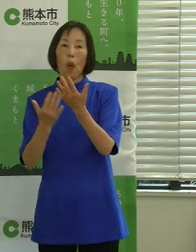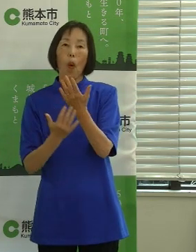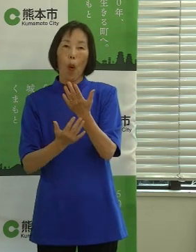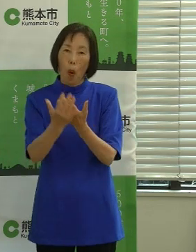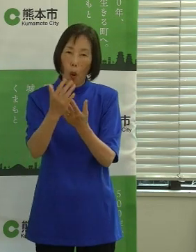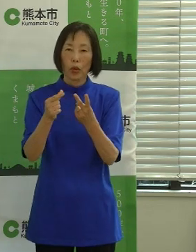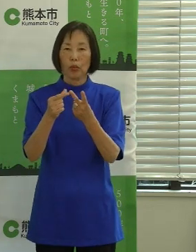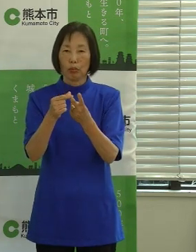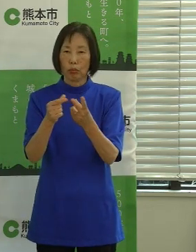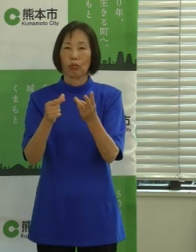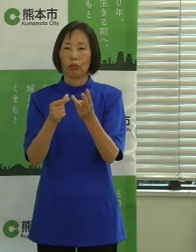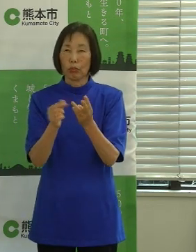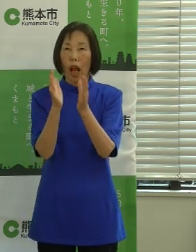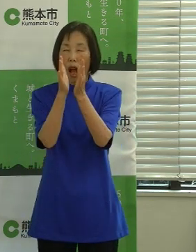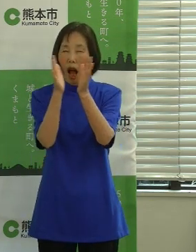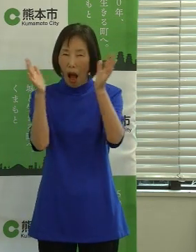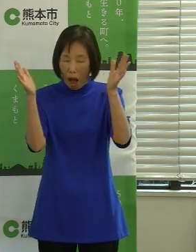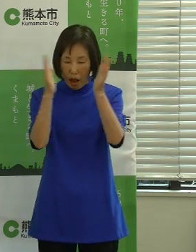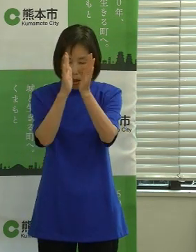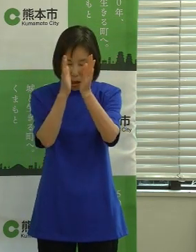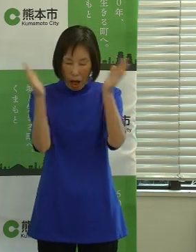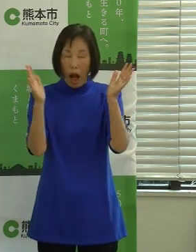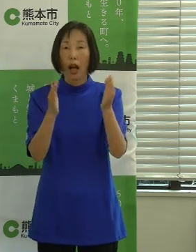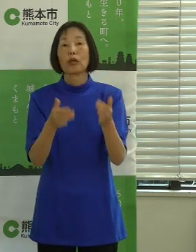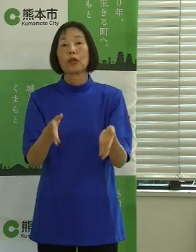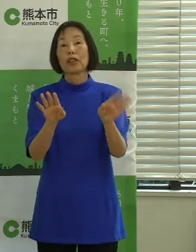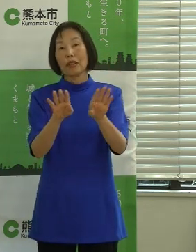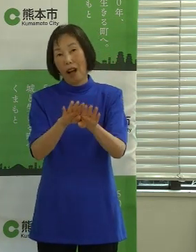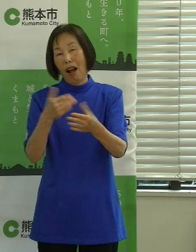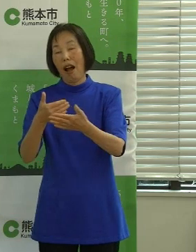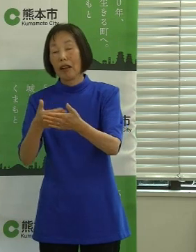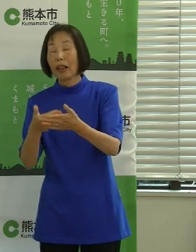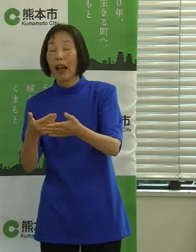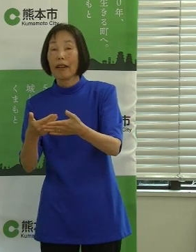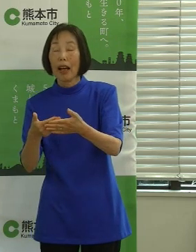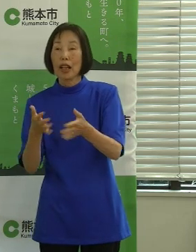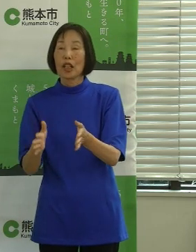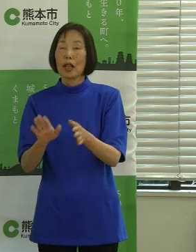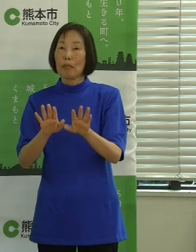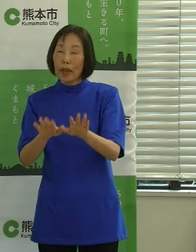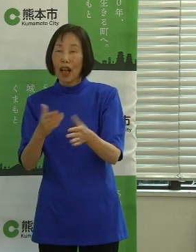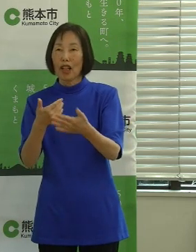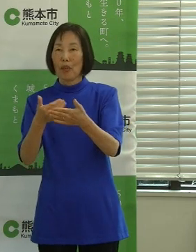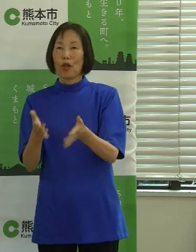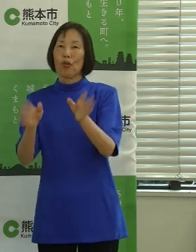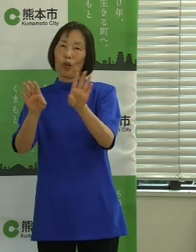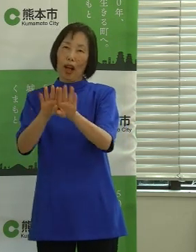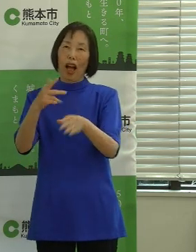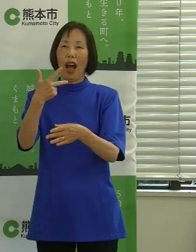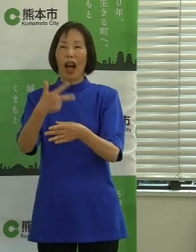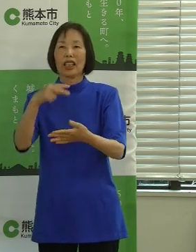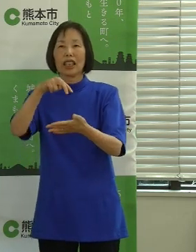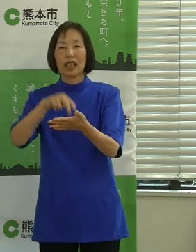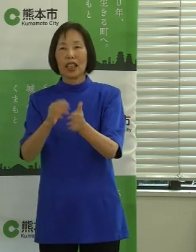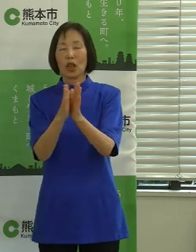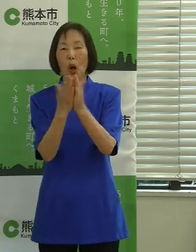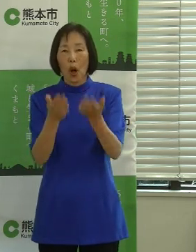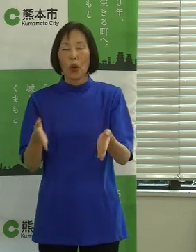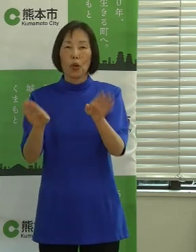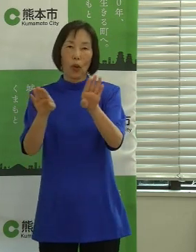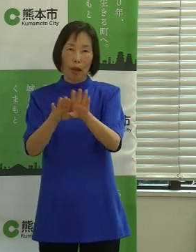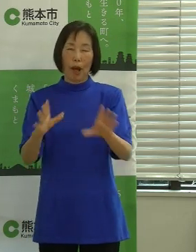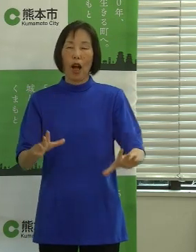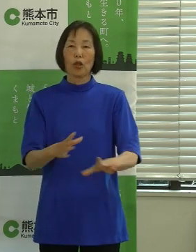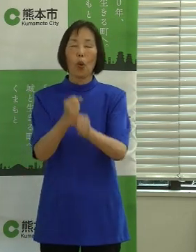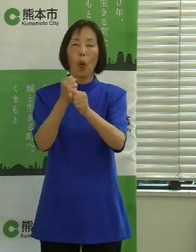た博物館現代美術館そして市立図書館総合